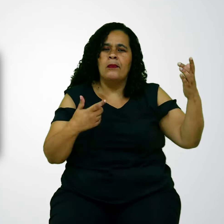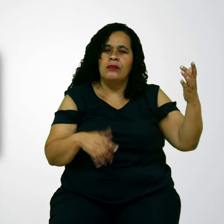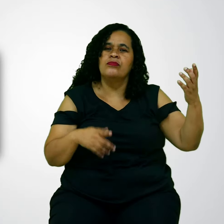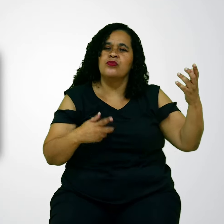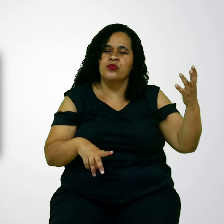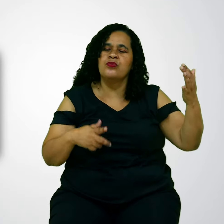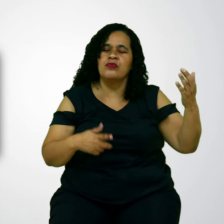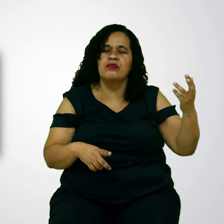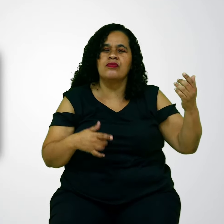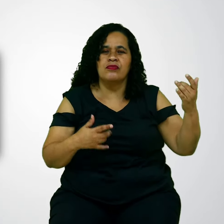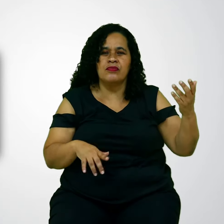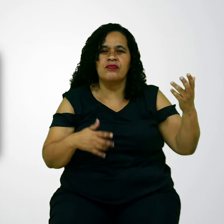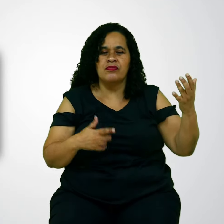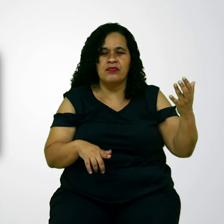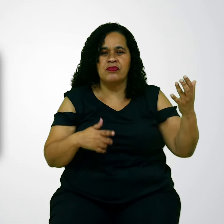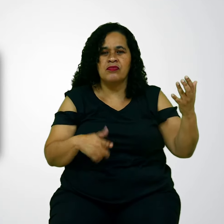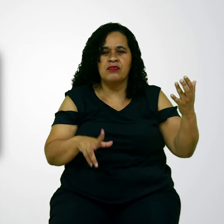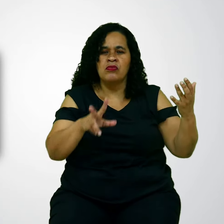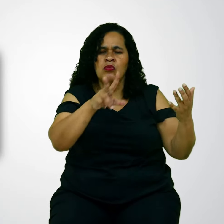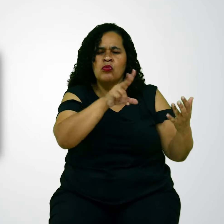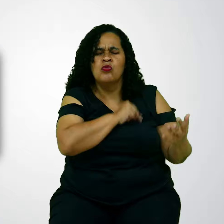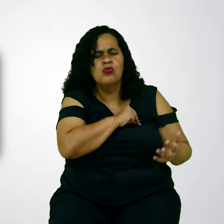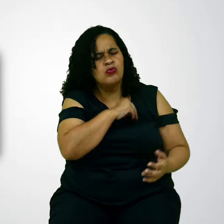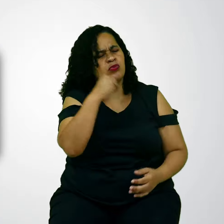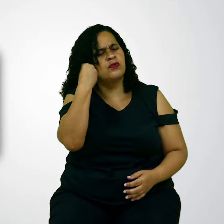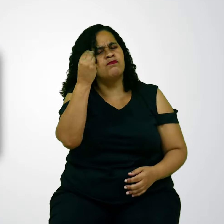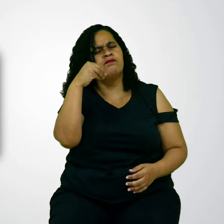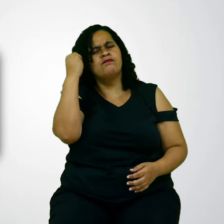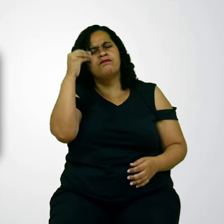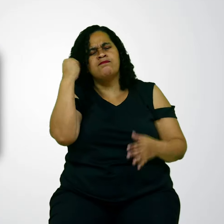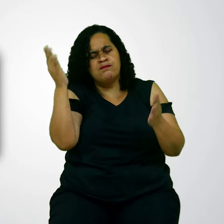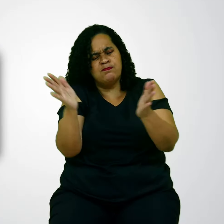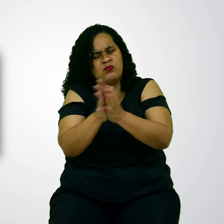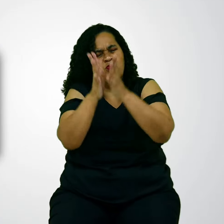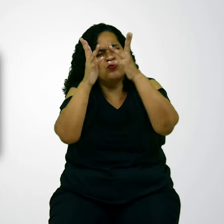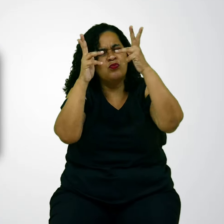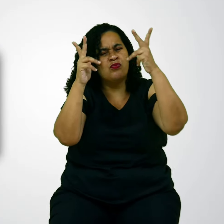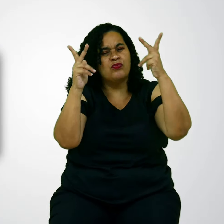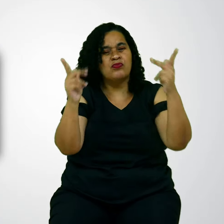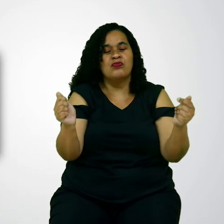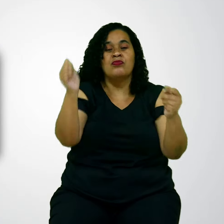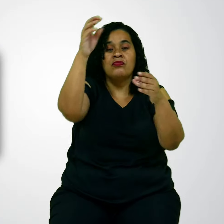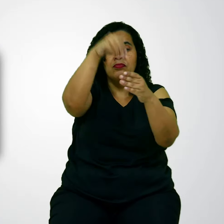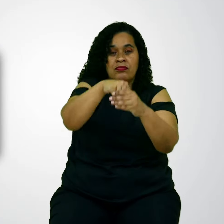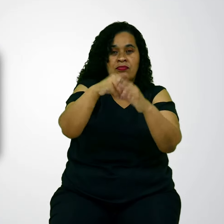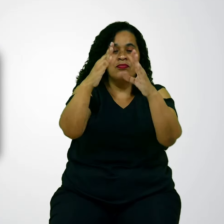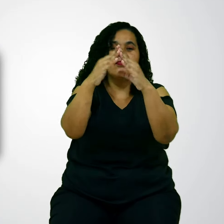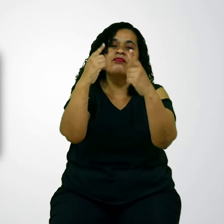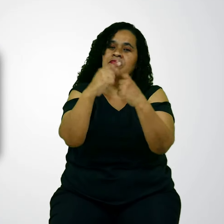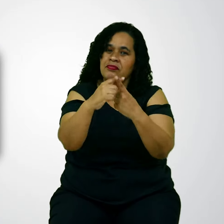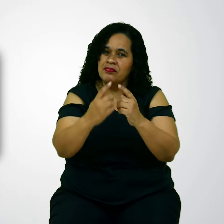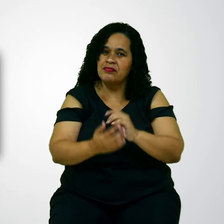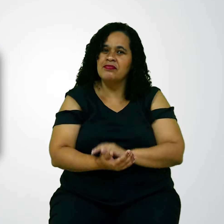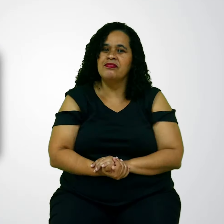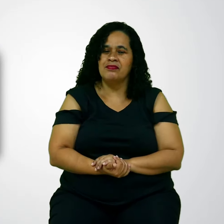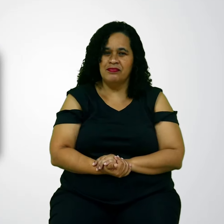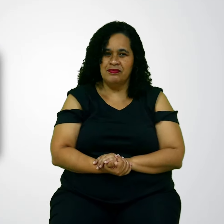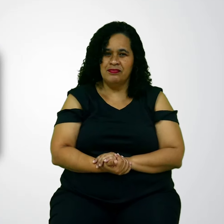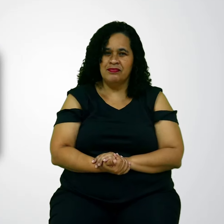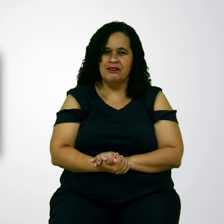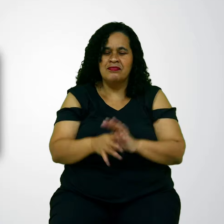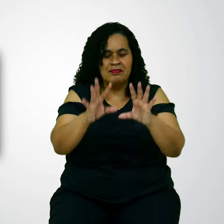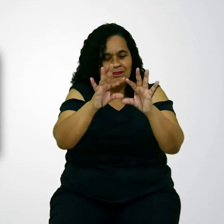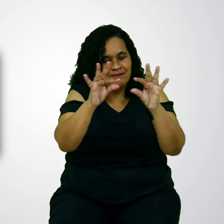maiores experiências que eu tive com Deus foram naquela igrejinha lá do Jardim Santo André. E eu acho que o